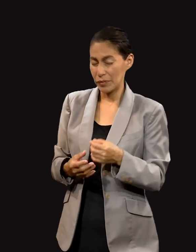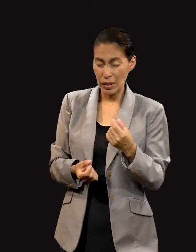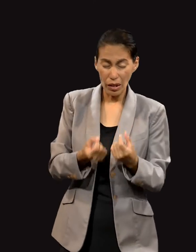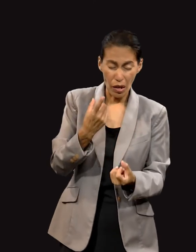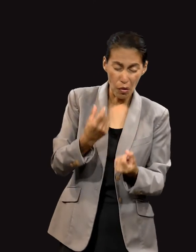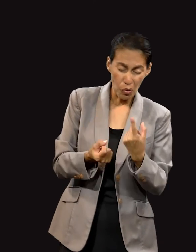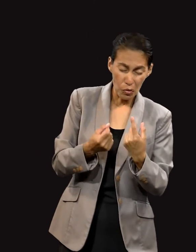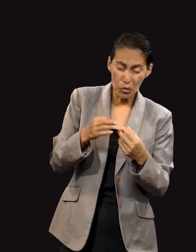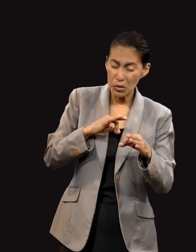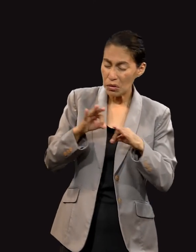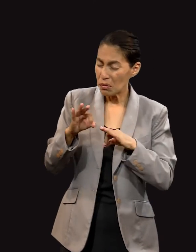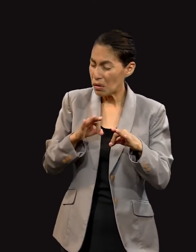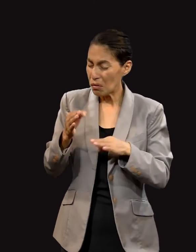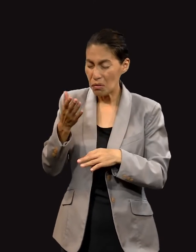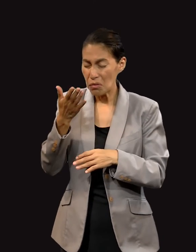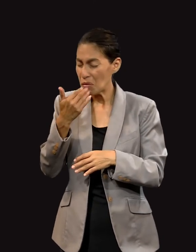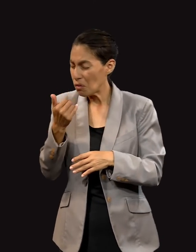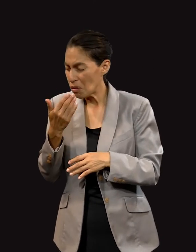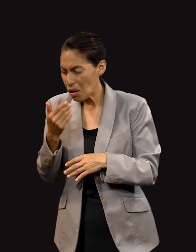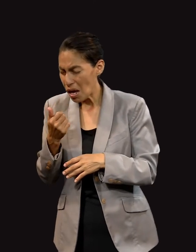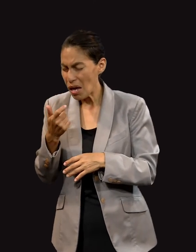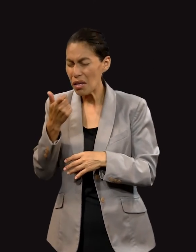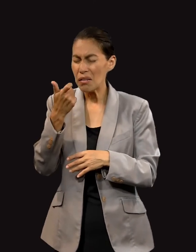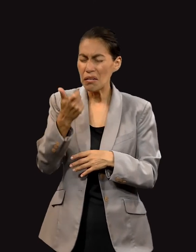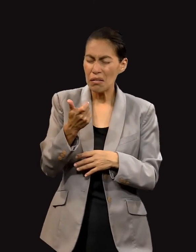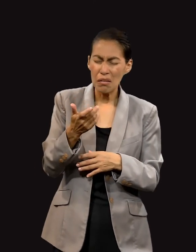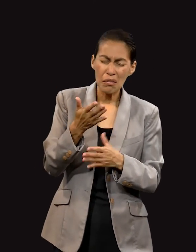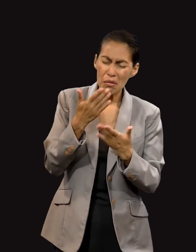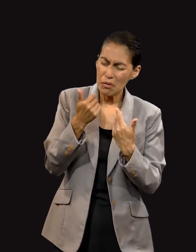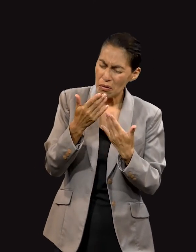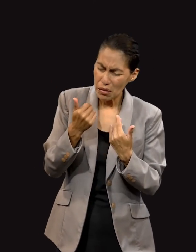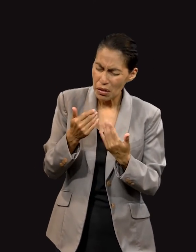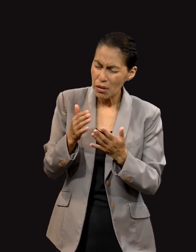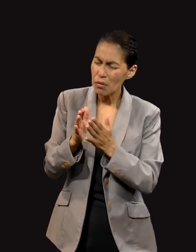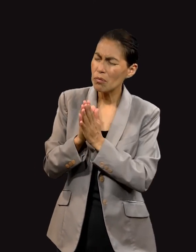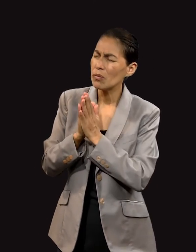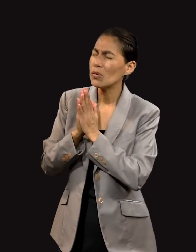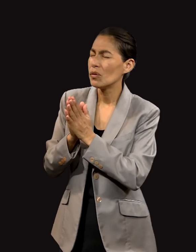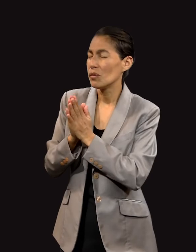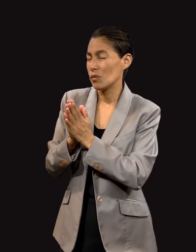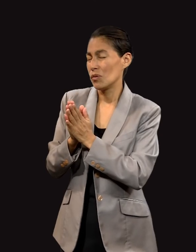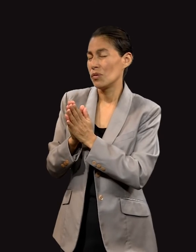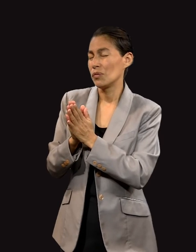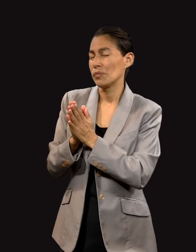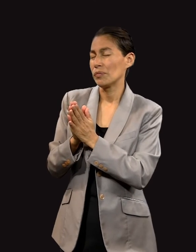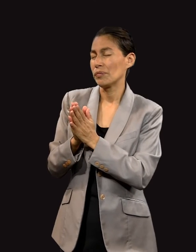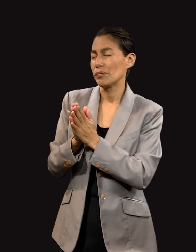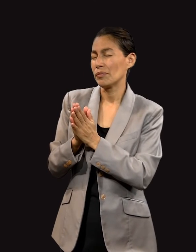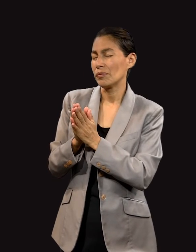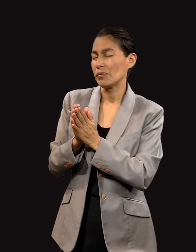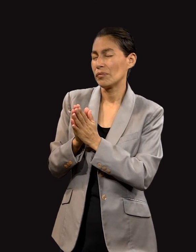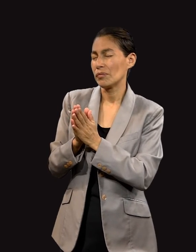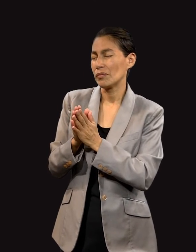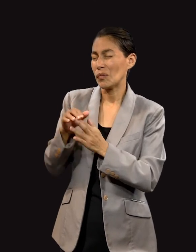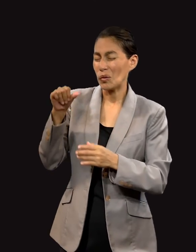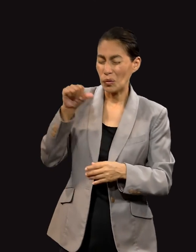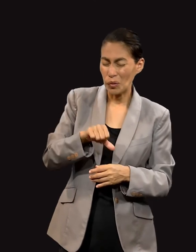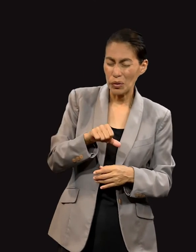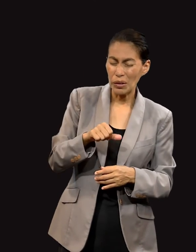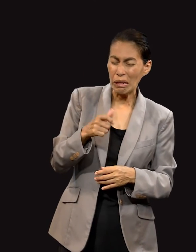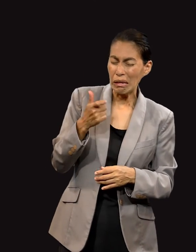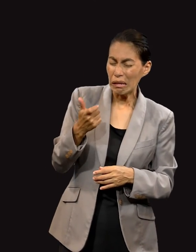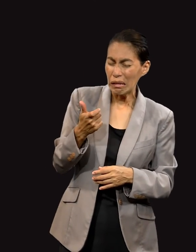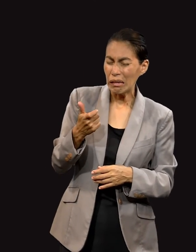confiar en ti. Algunos se han quedado sin trabajo, tienen problemas económicos. Hoy en día, Padre,